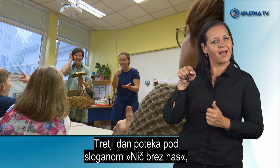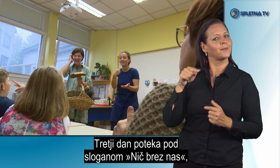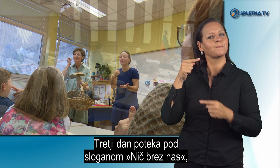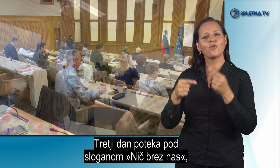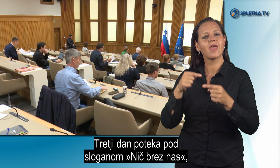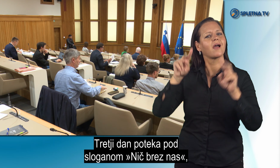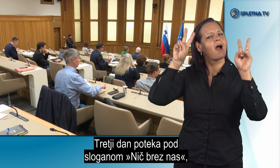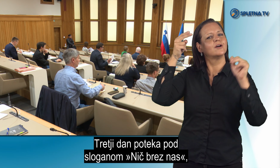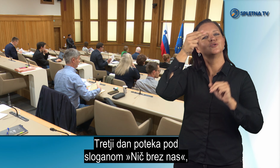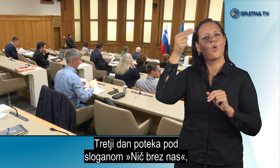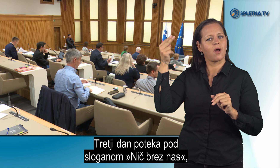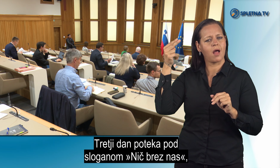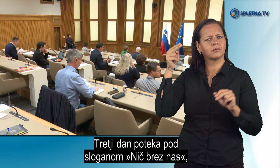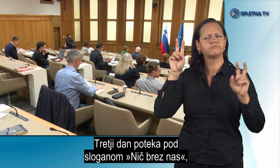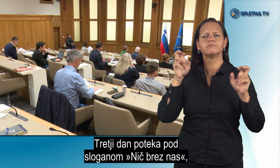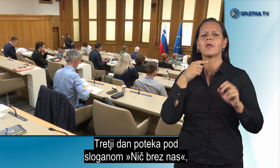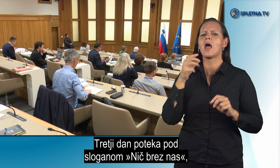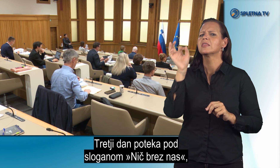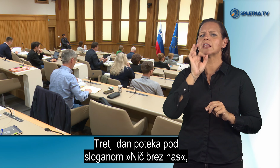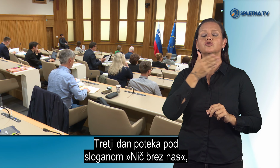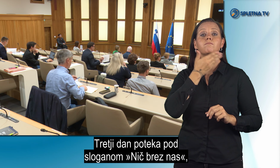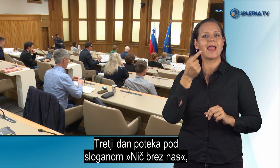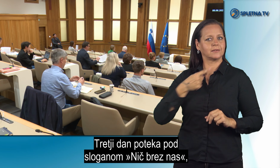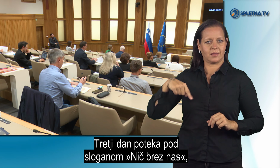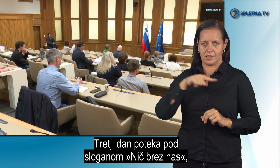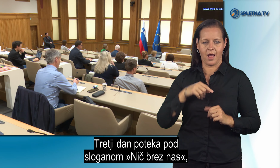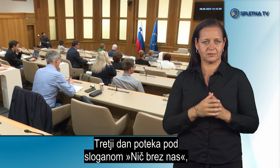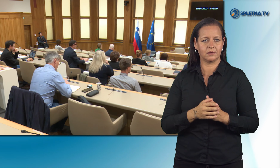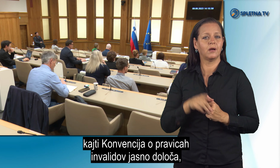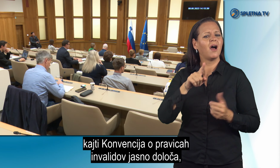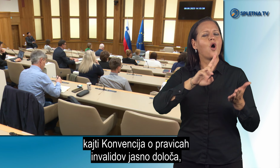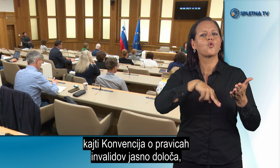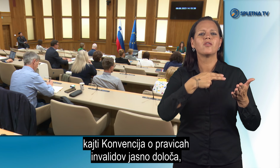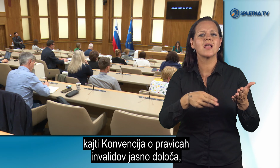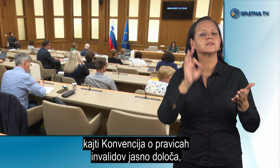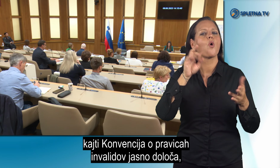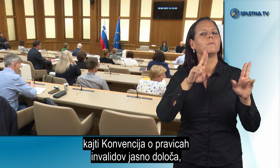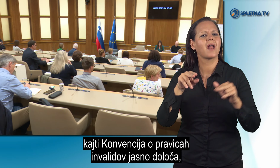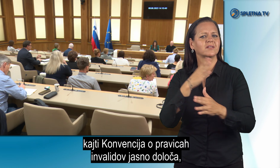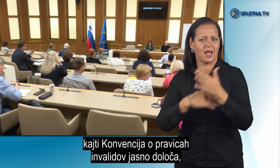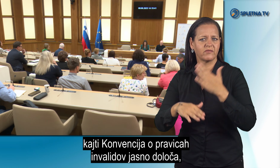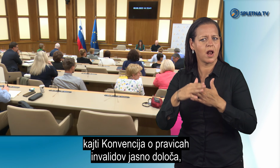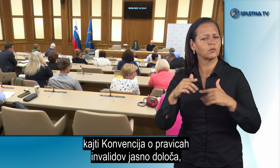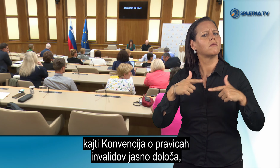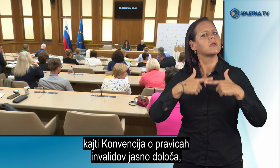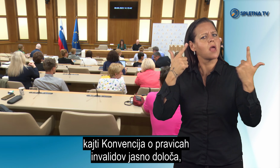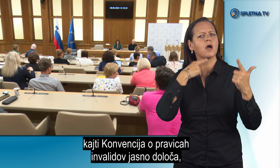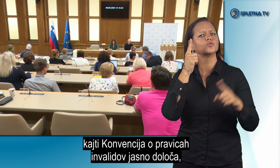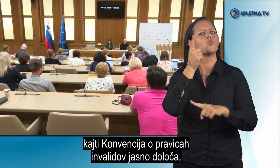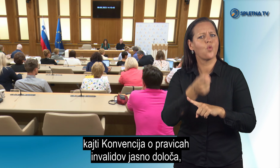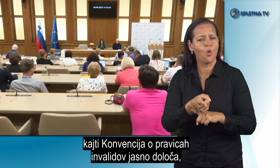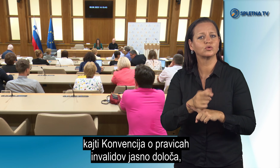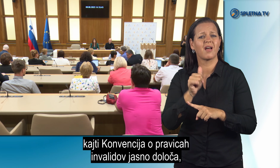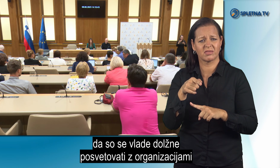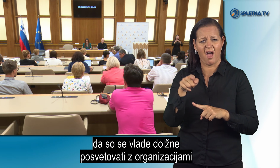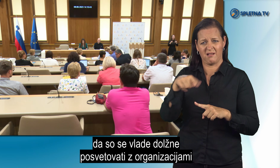Tretji dan poteka pod sloganom Nič brez nas, kajti konvencija o pravicah invalidov jasno določa, da